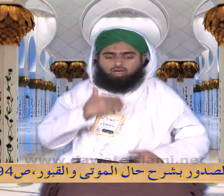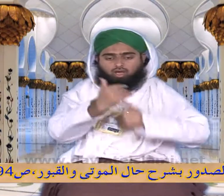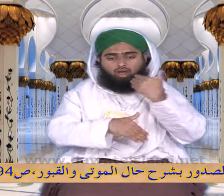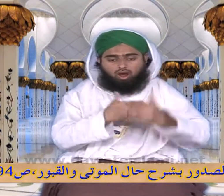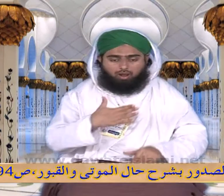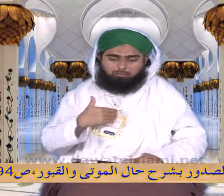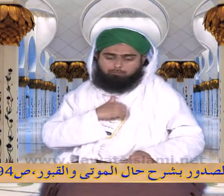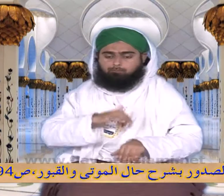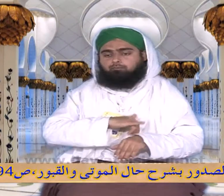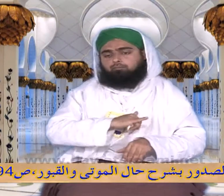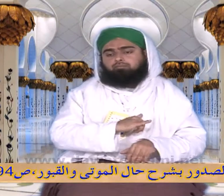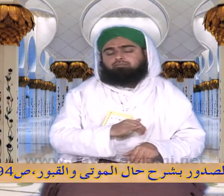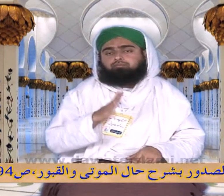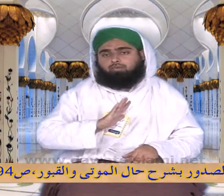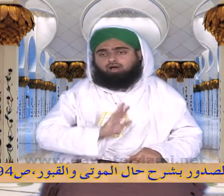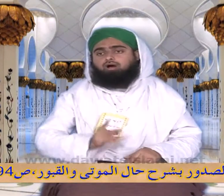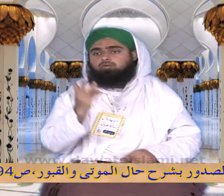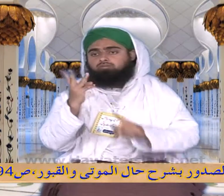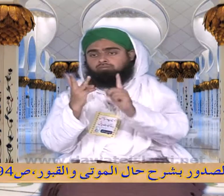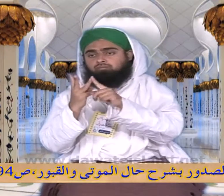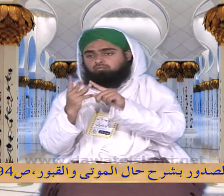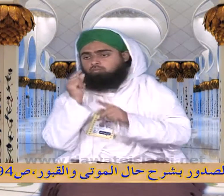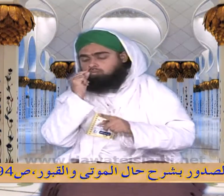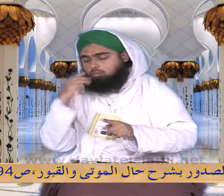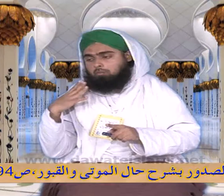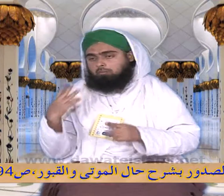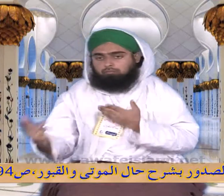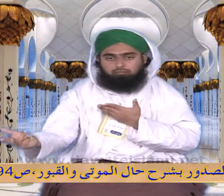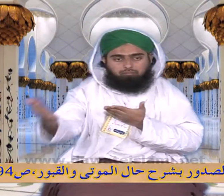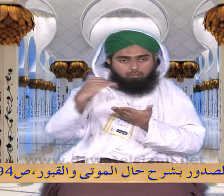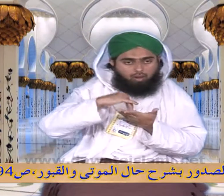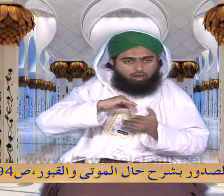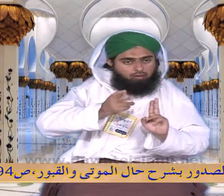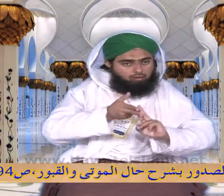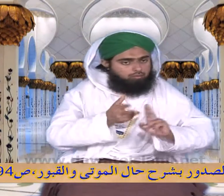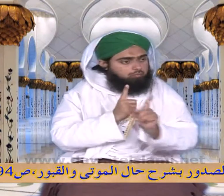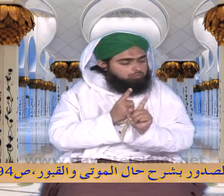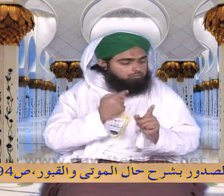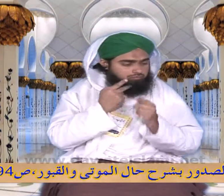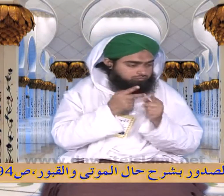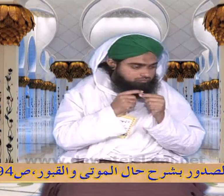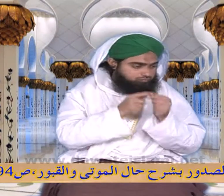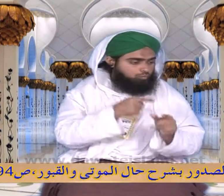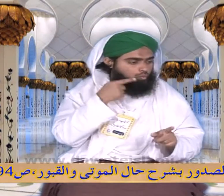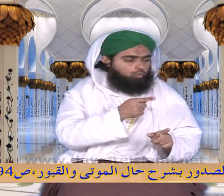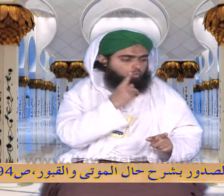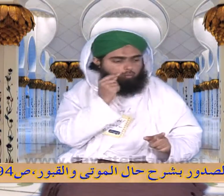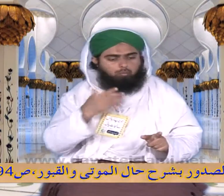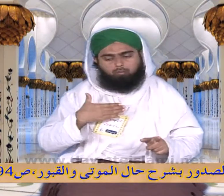کا مالدار بھائی اپنے سپہ سالار بھائی کے پاس آیا اور اس سے وسیعت کا مطالبہ کیا تو سپے سالار بھائی نے